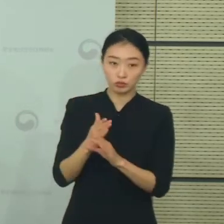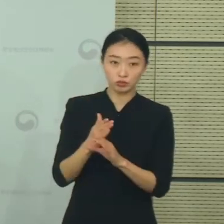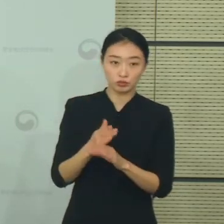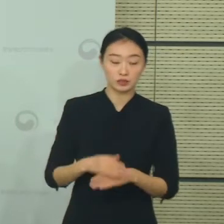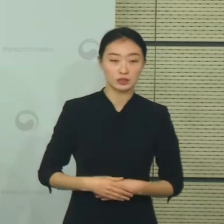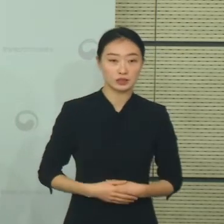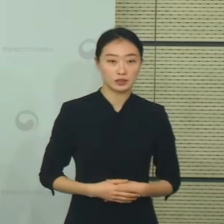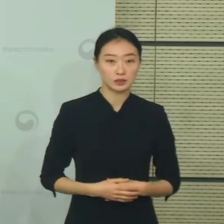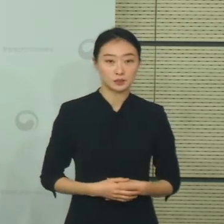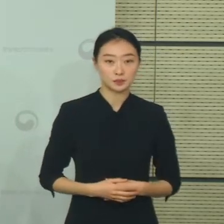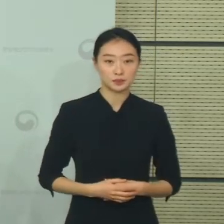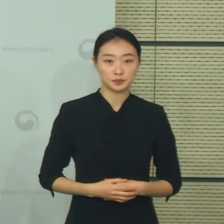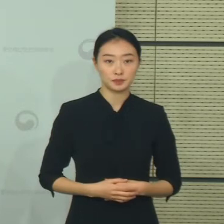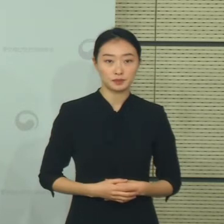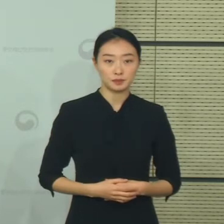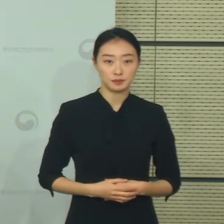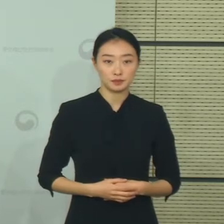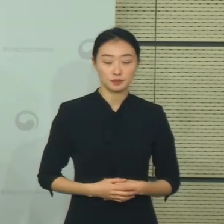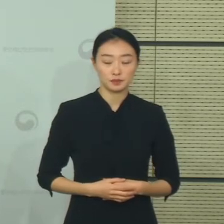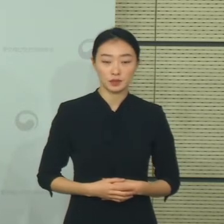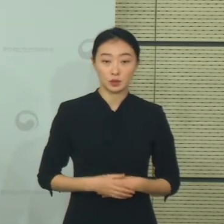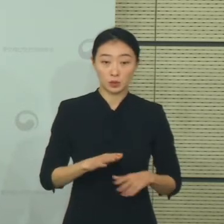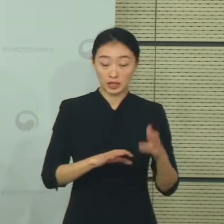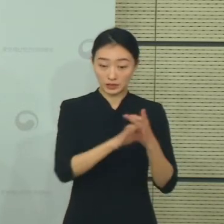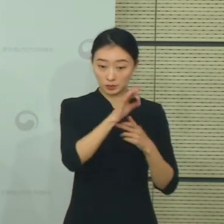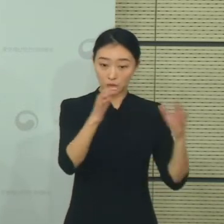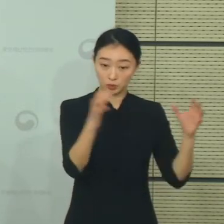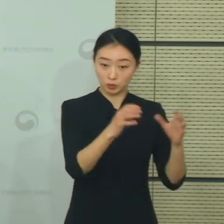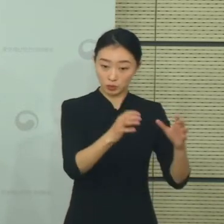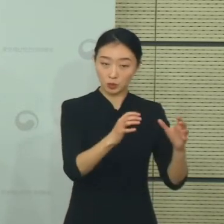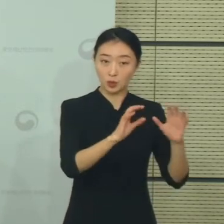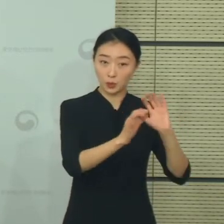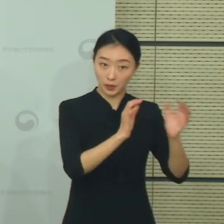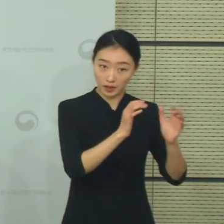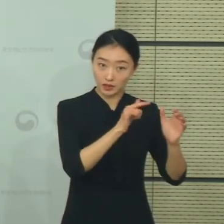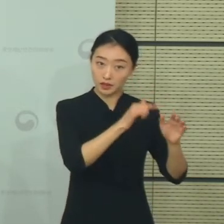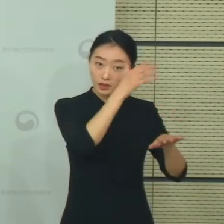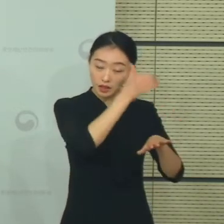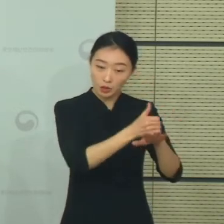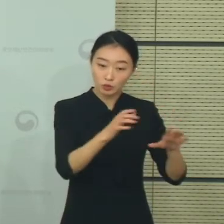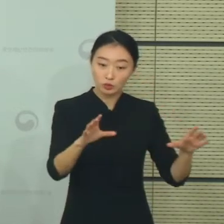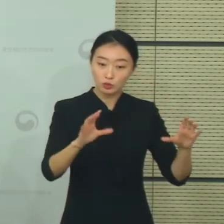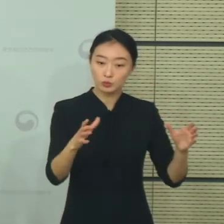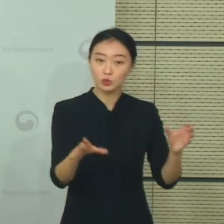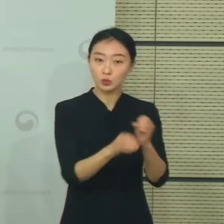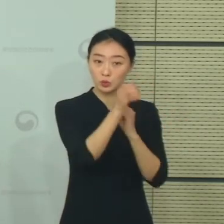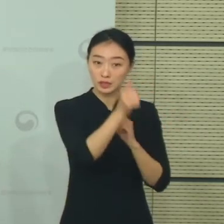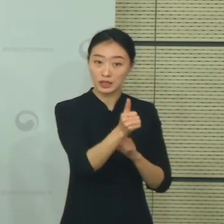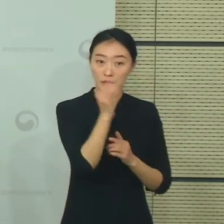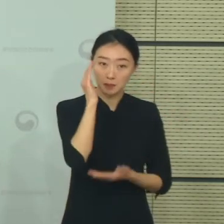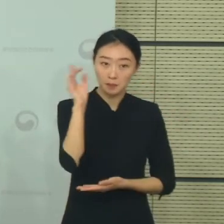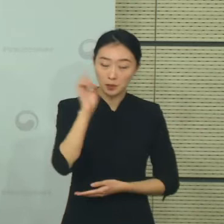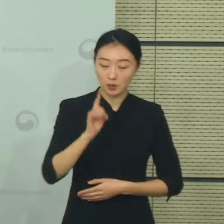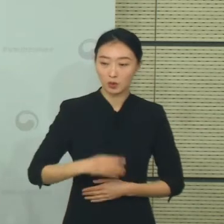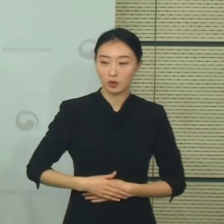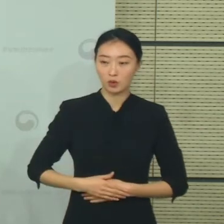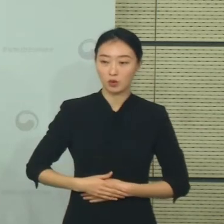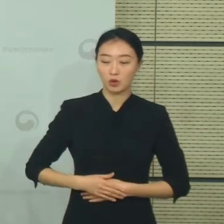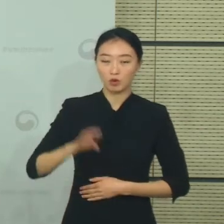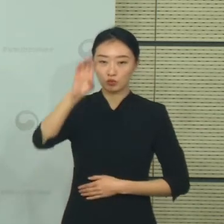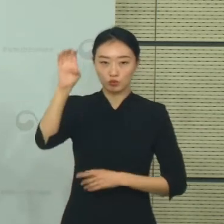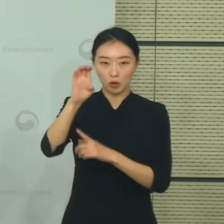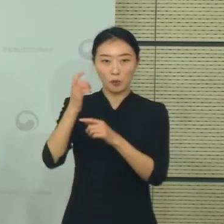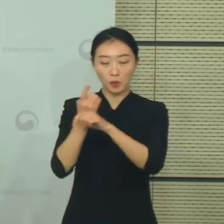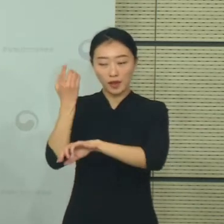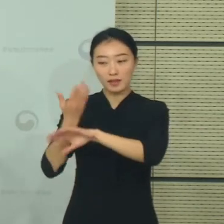중대본 회의에서도 정세균 총리께서 유럽 외의 다른 지역의 입국자들에